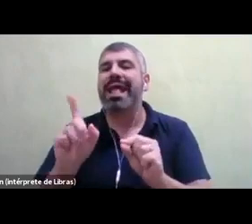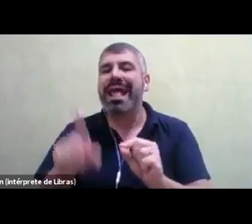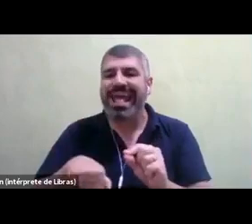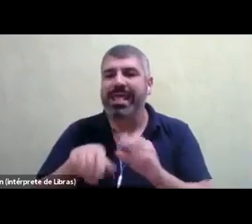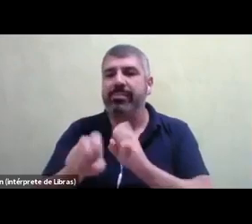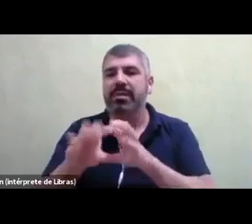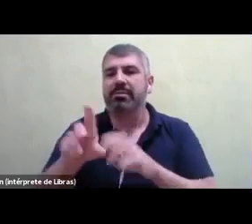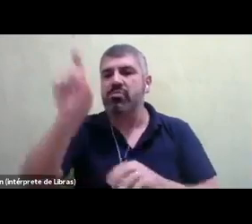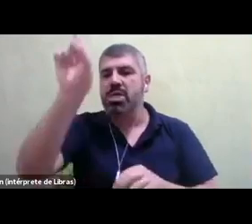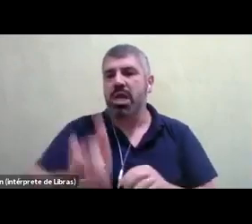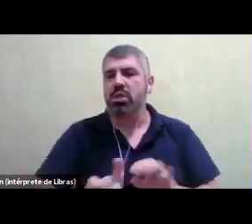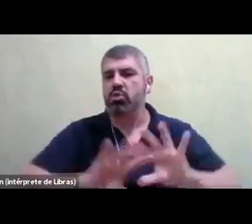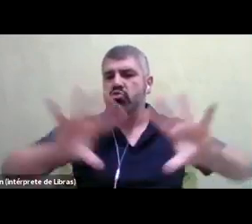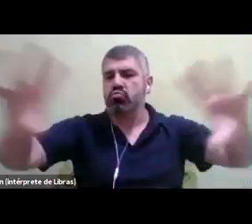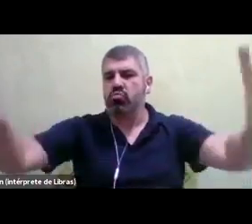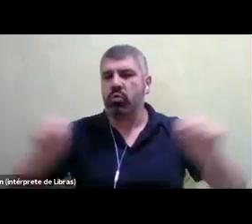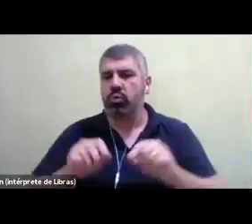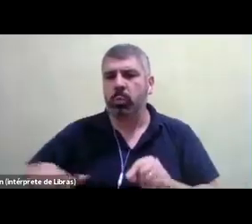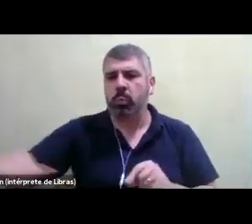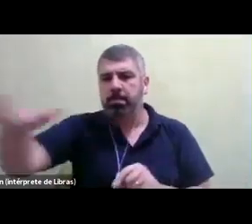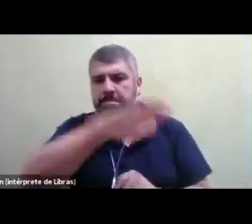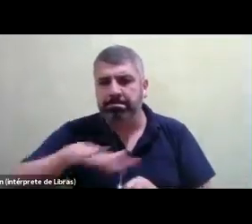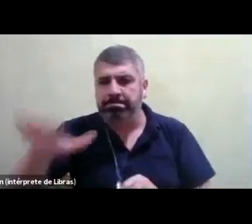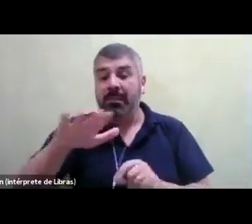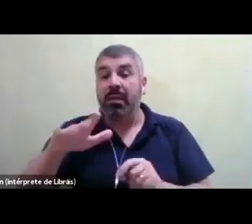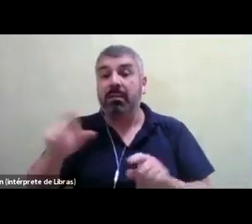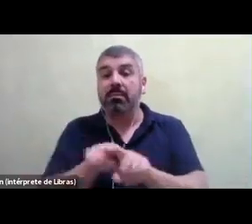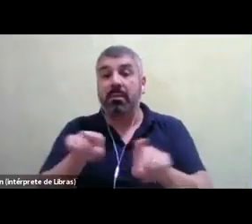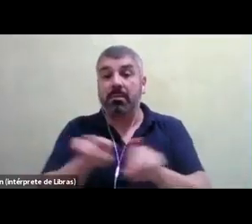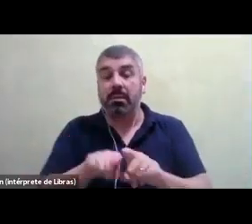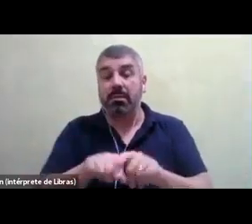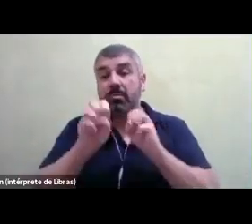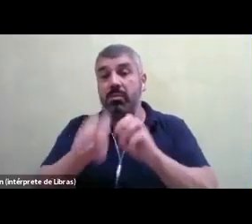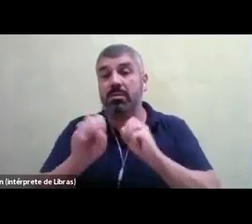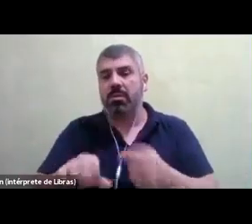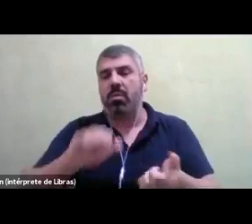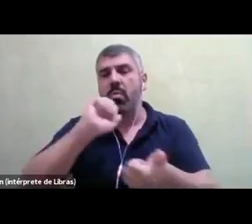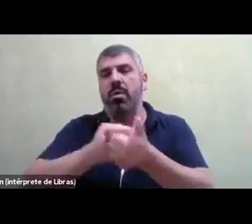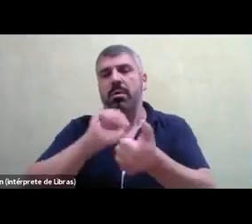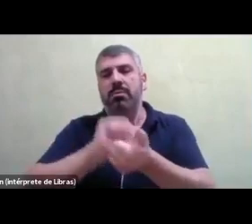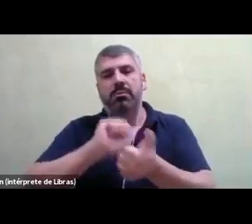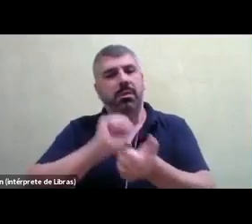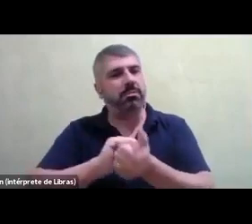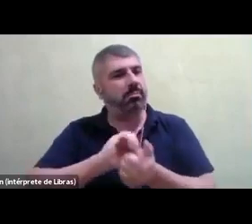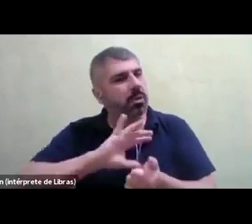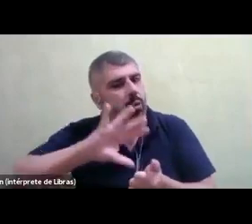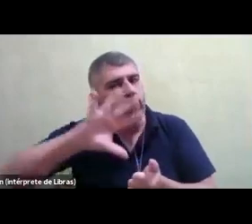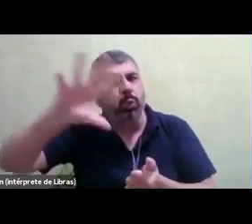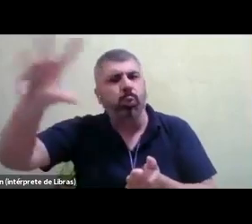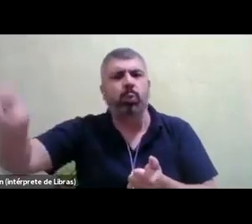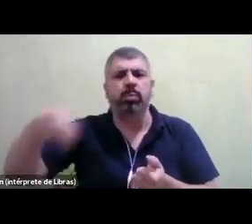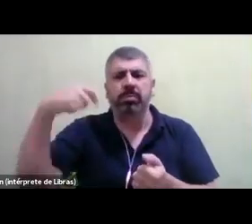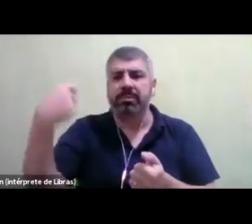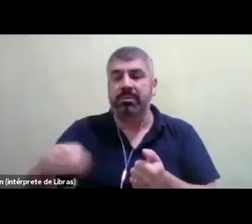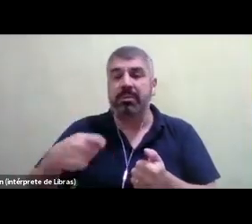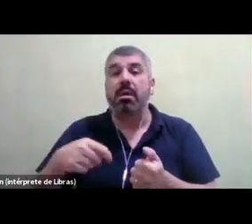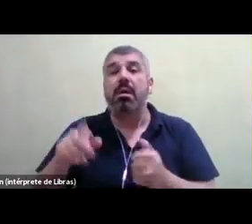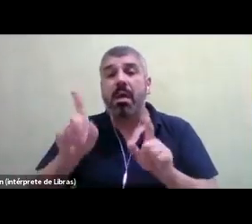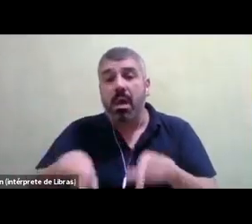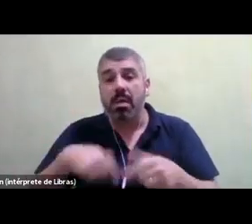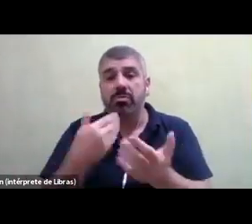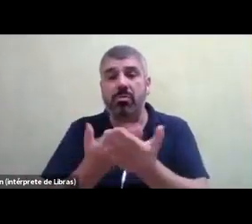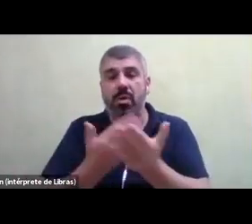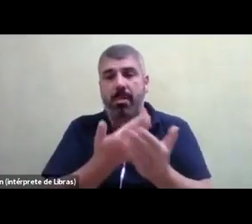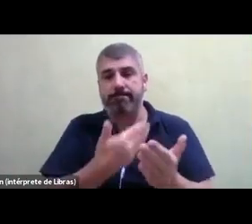e que a educação de qualidade seja para todos, né, independentemente de ser uma escola pública ou uma